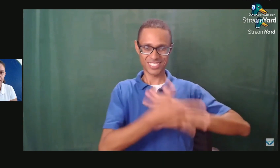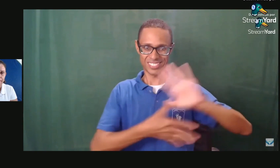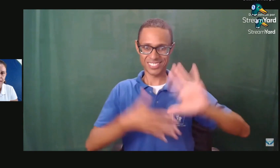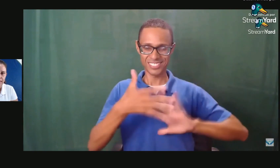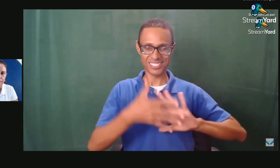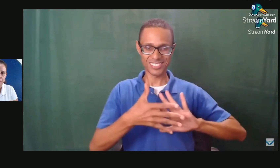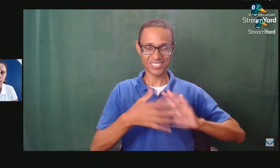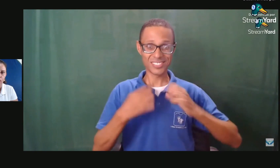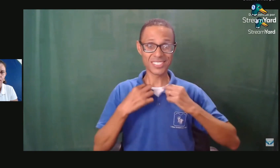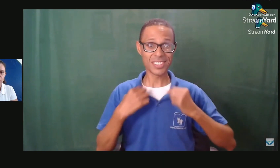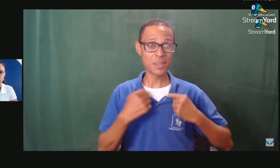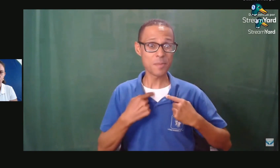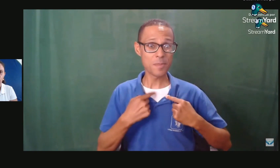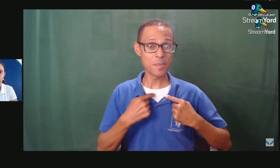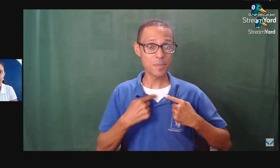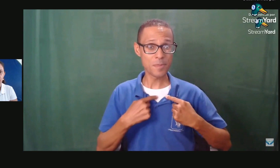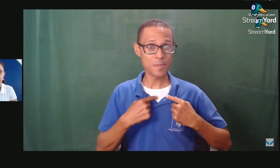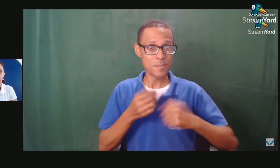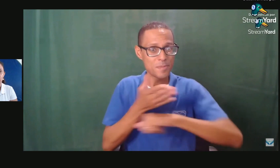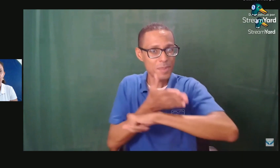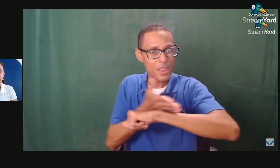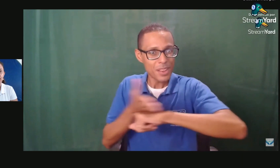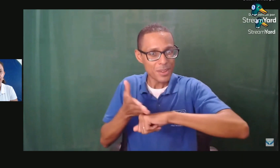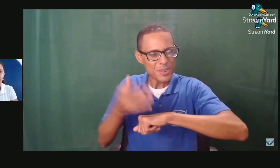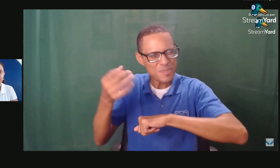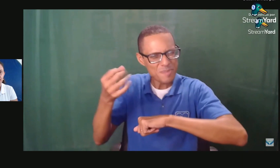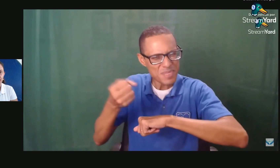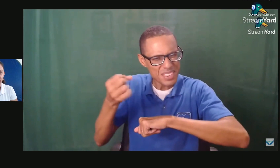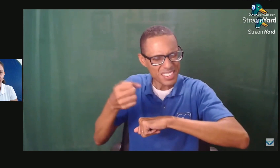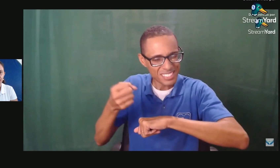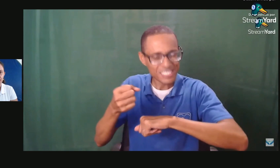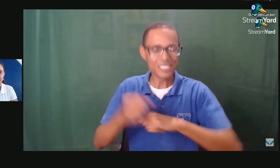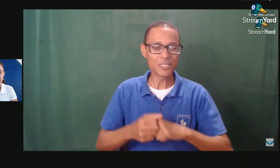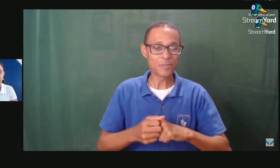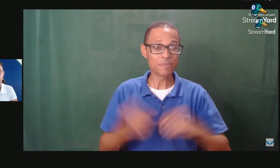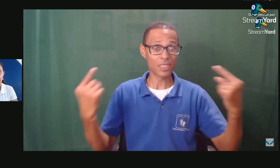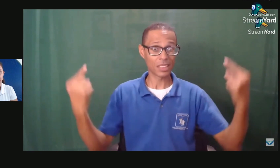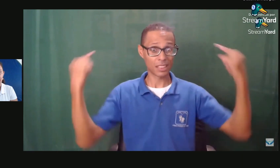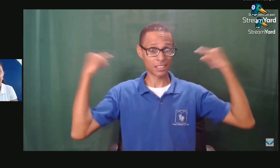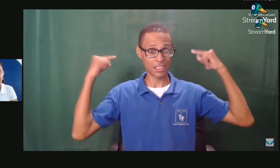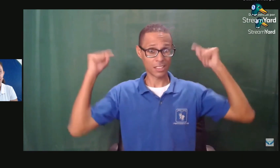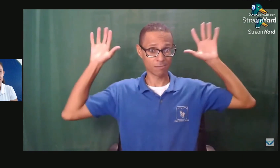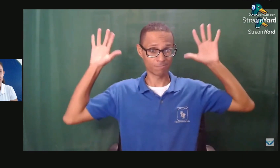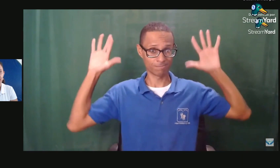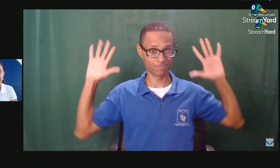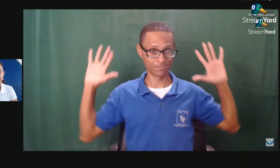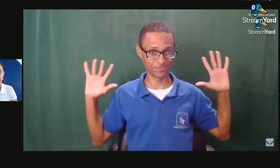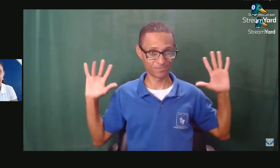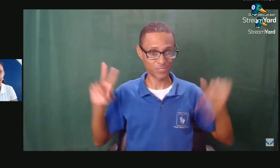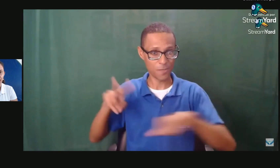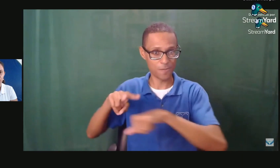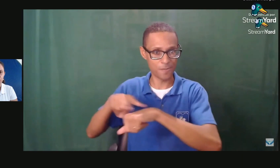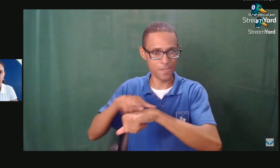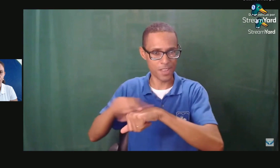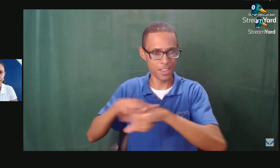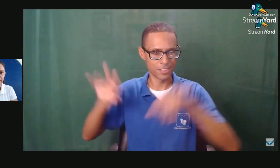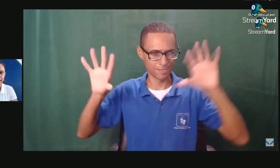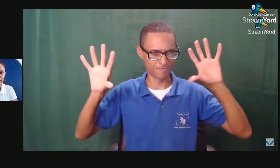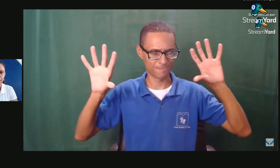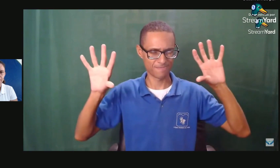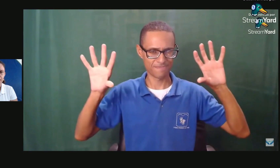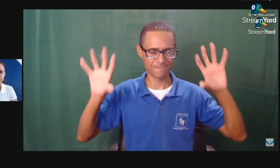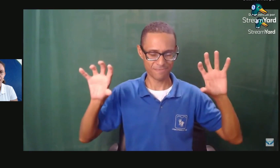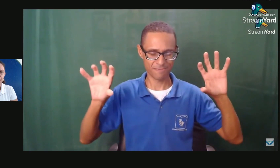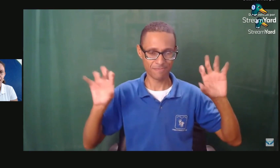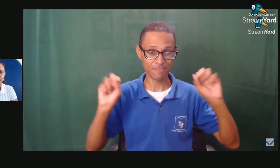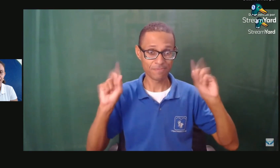utilizando uma camisa polo azul com símbolo da língua de sinais e uma camiseta por baixo na cor